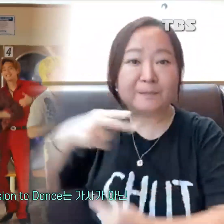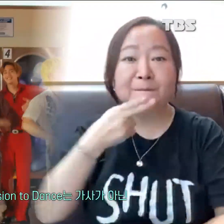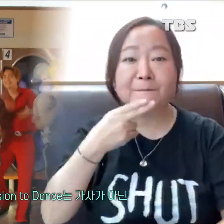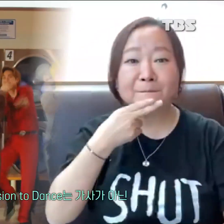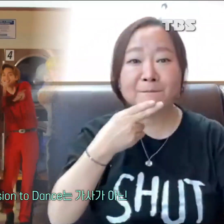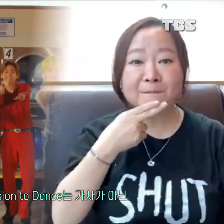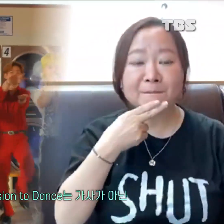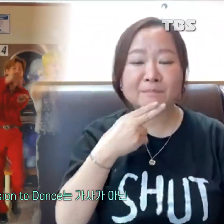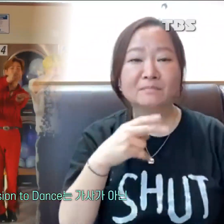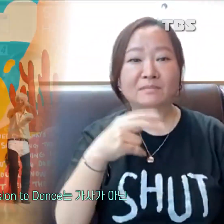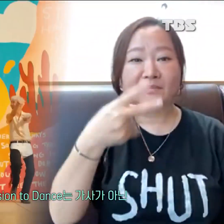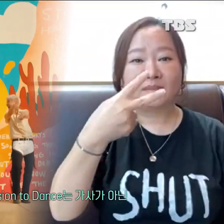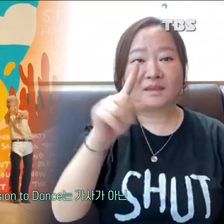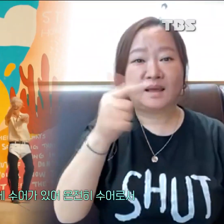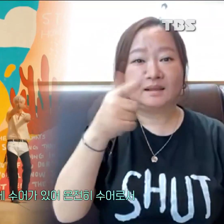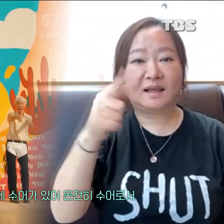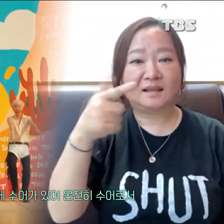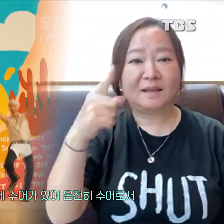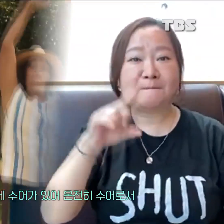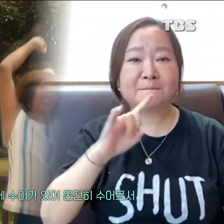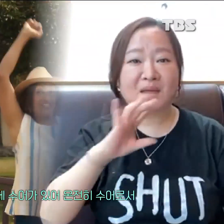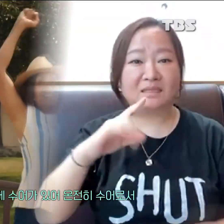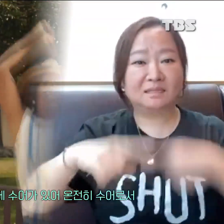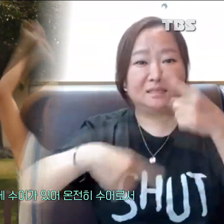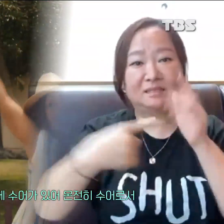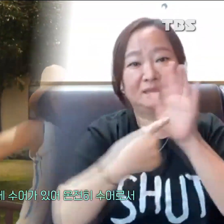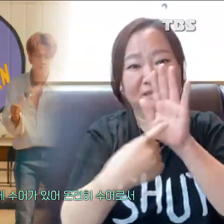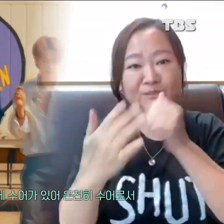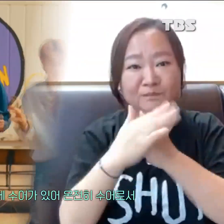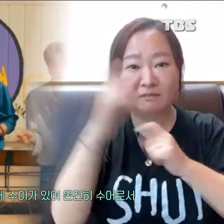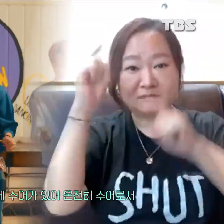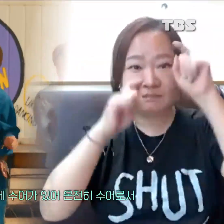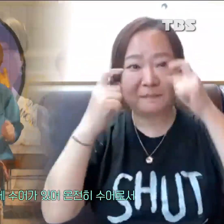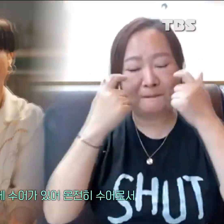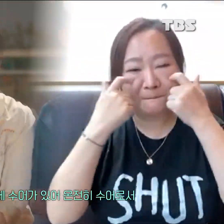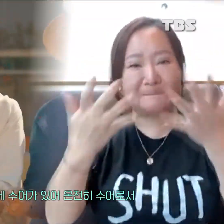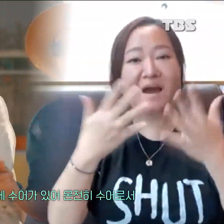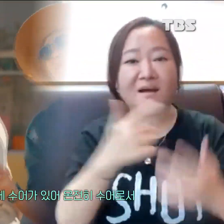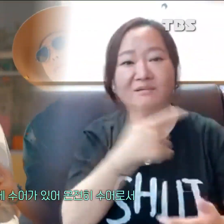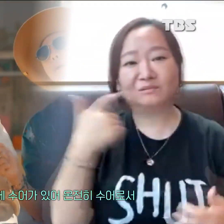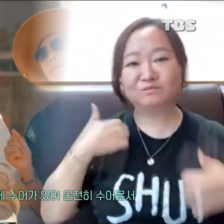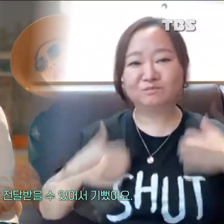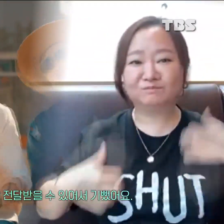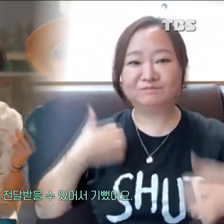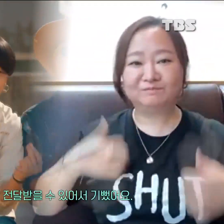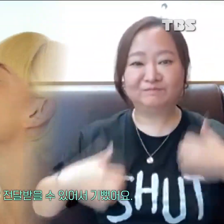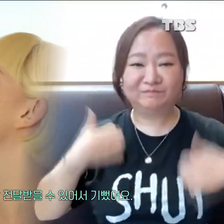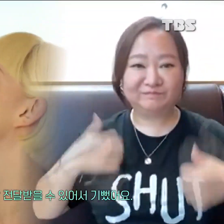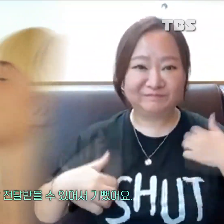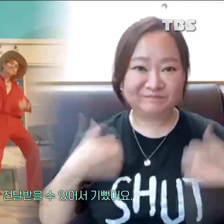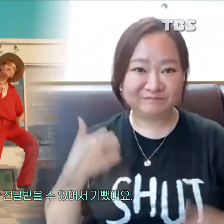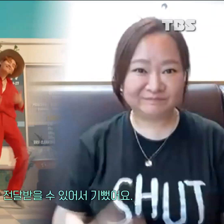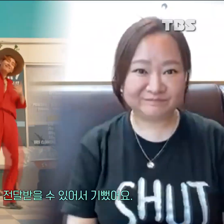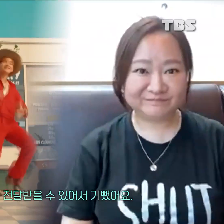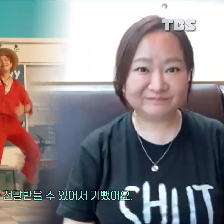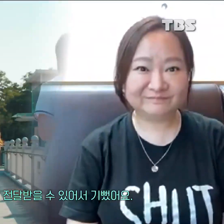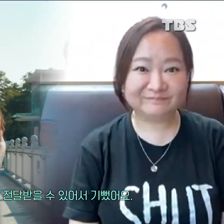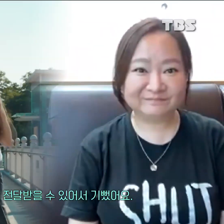수어는 후렴구의 다나나나 부분에 멜로디에 맞춰 있어서 수어를 훨씬 보기가 편하고 더 즐거웠던 것